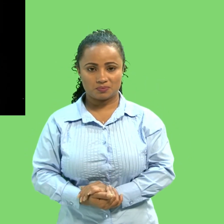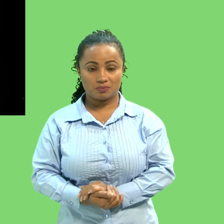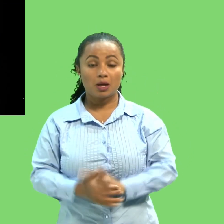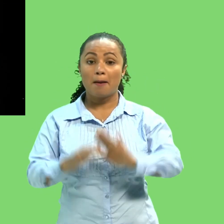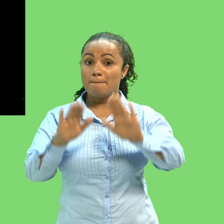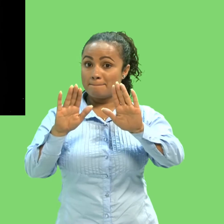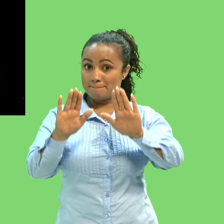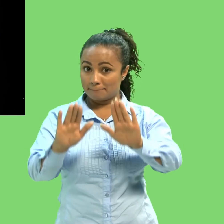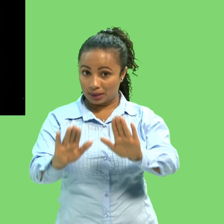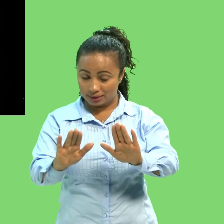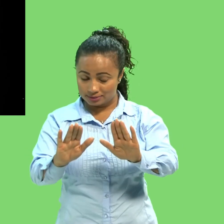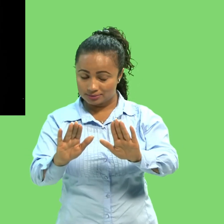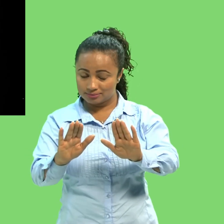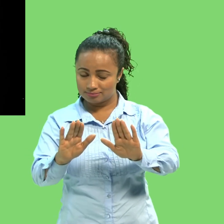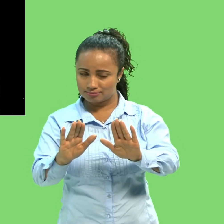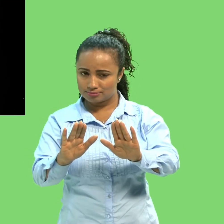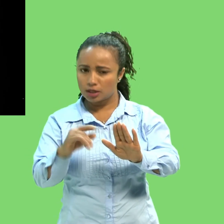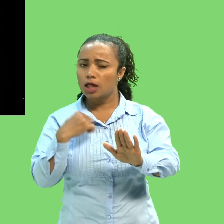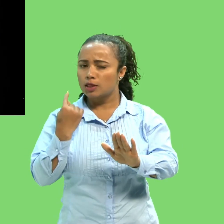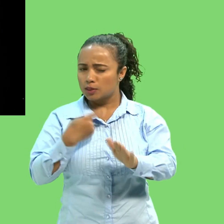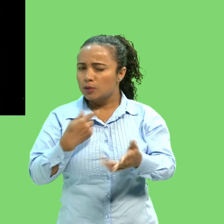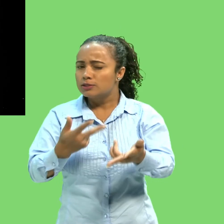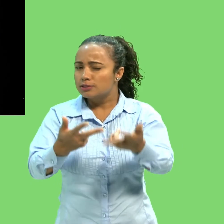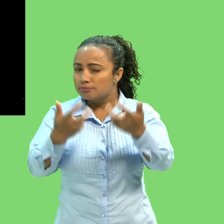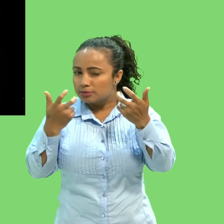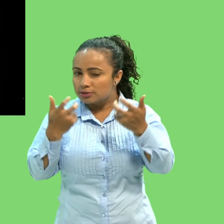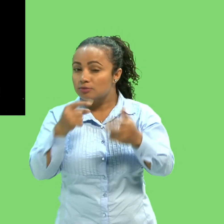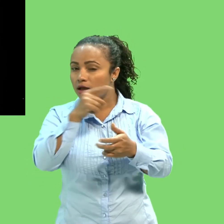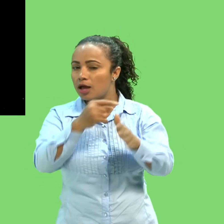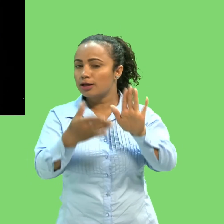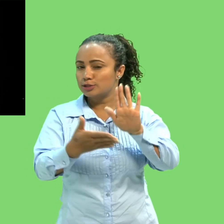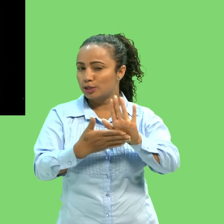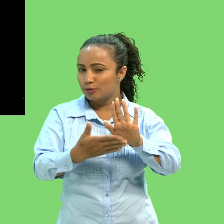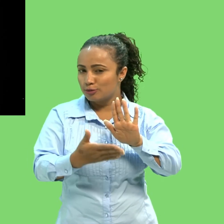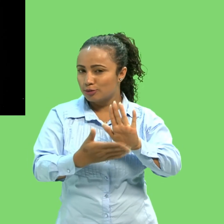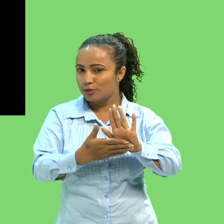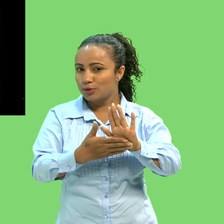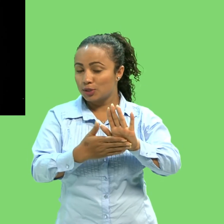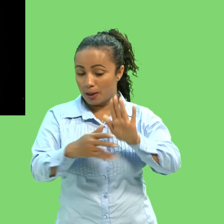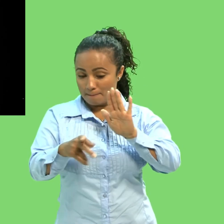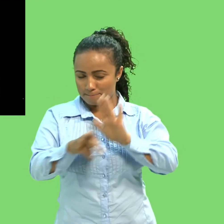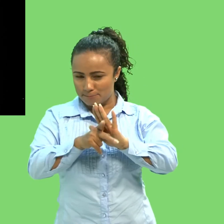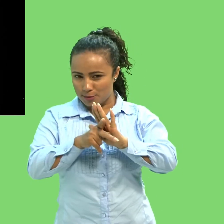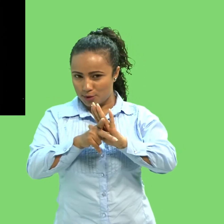Porém, percebemos que nessa ideologia que está ligada ao indivíduo,